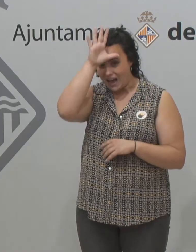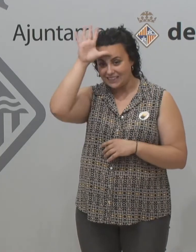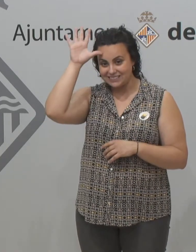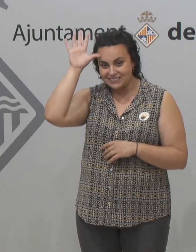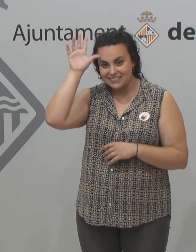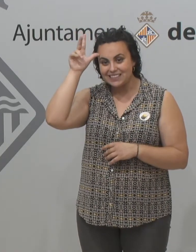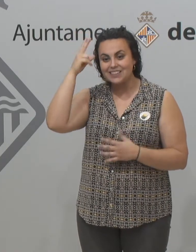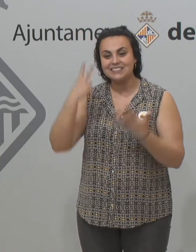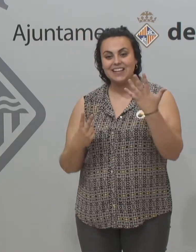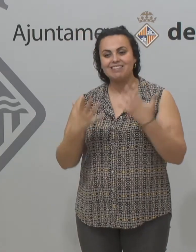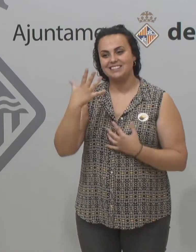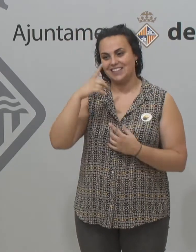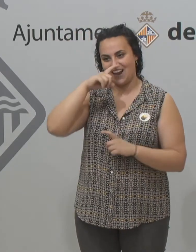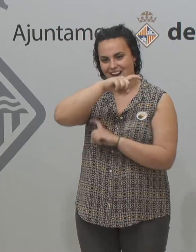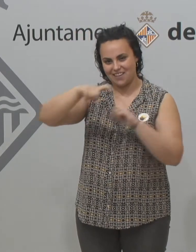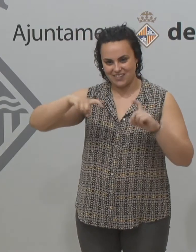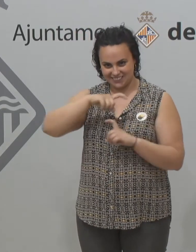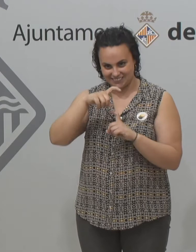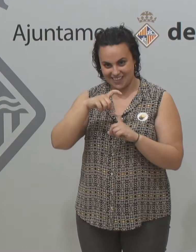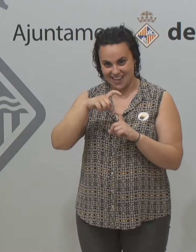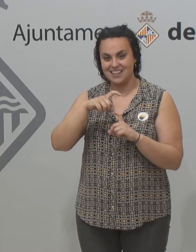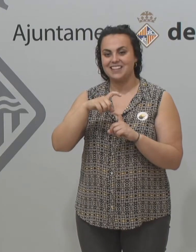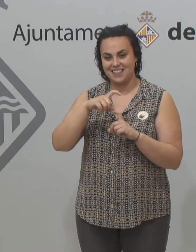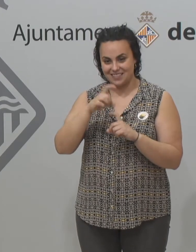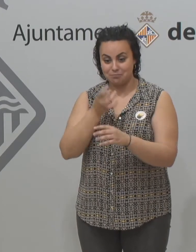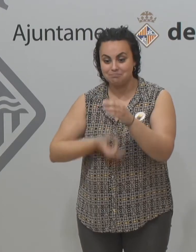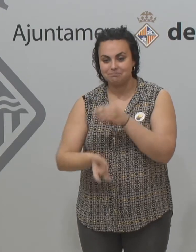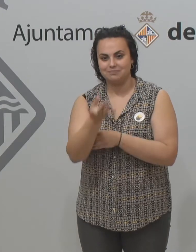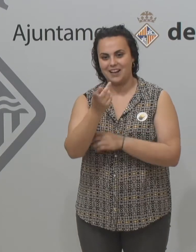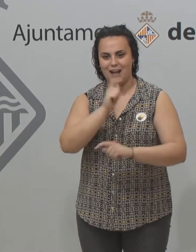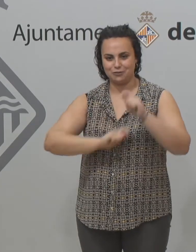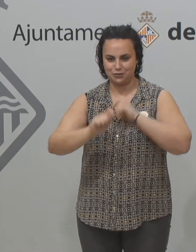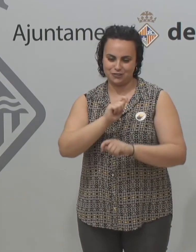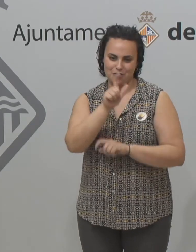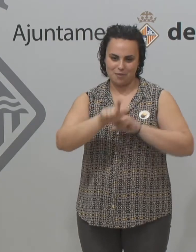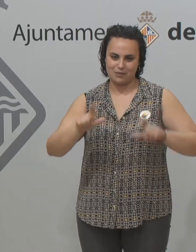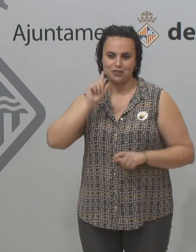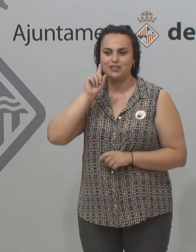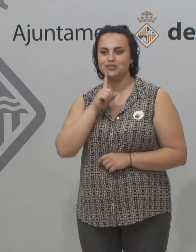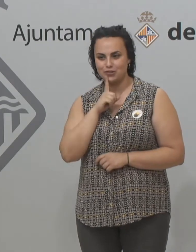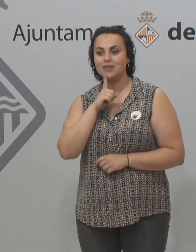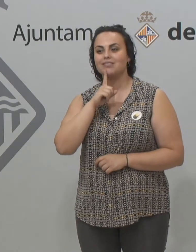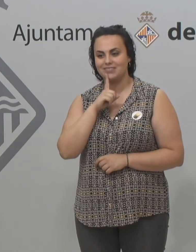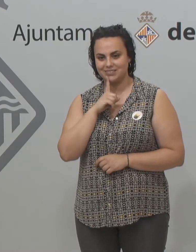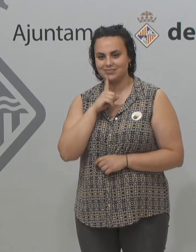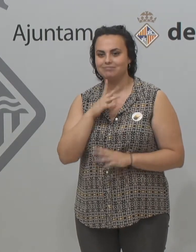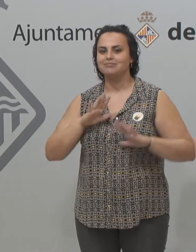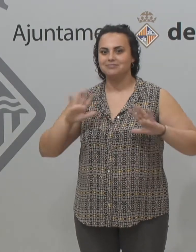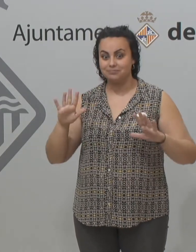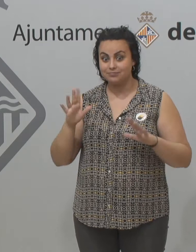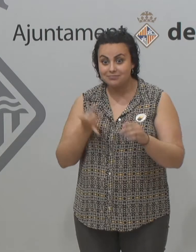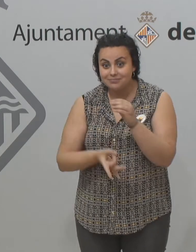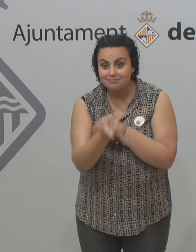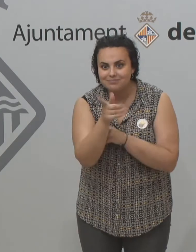el 75 aniversari de la posada en marxa de l'Associació de Persones Sordes, que per cert la va posar